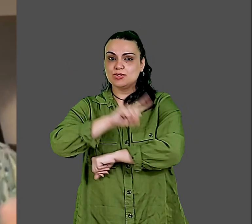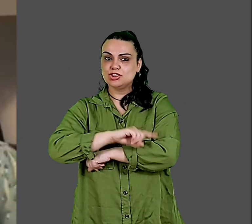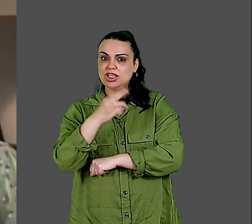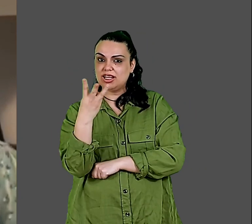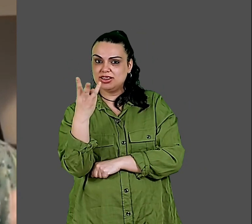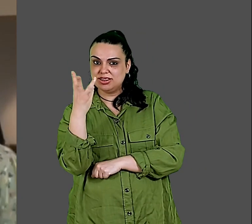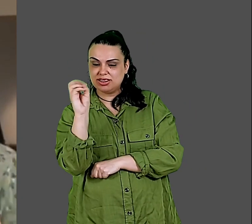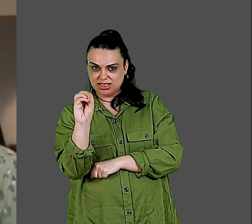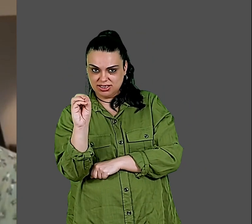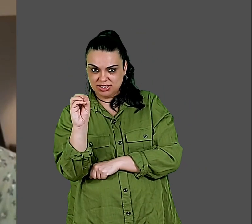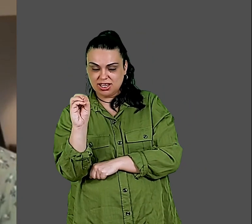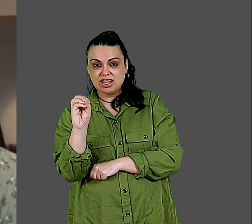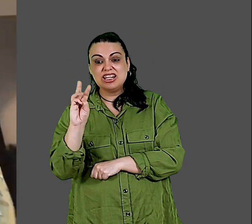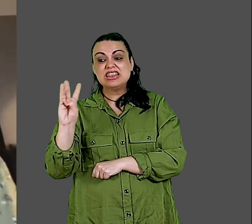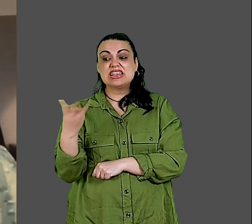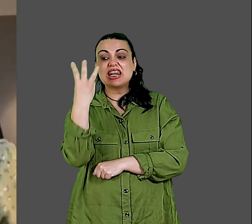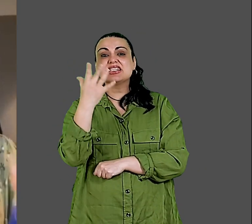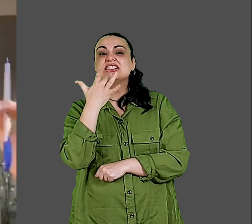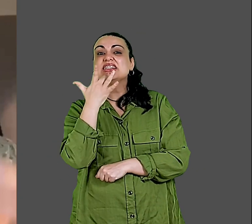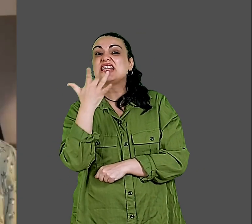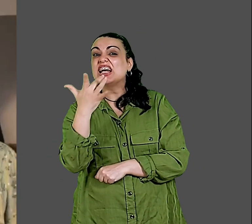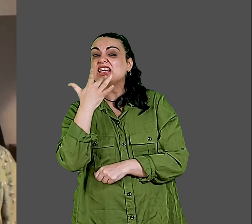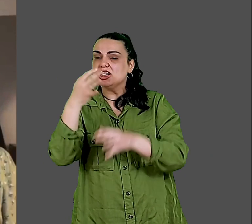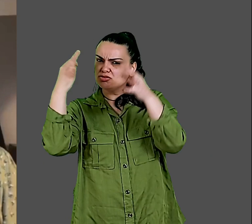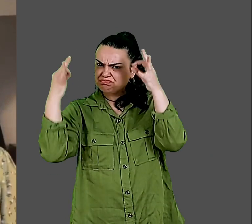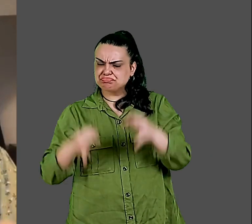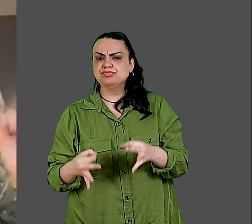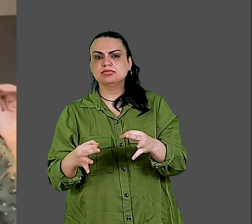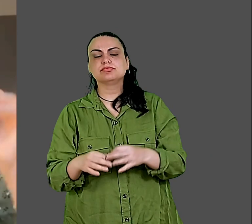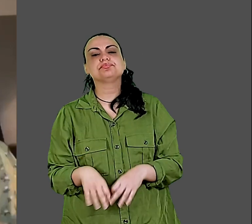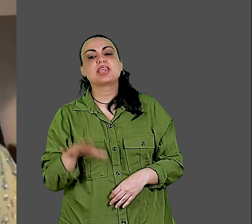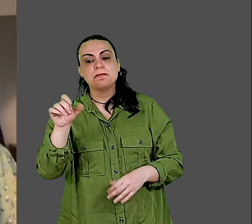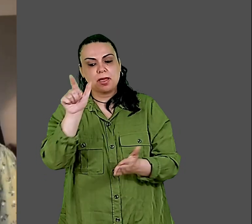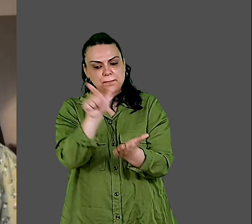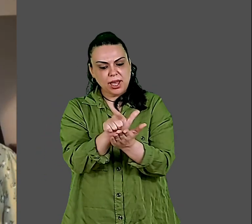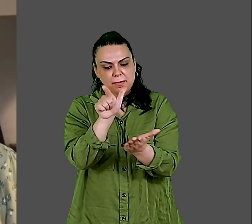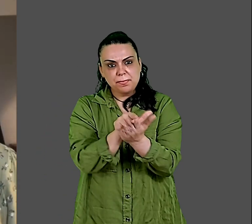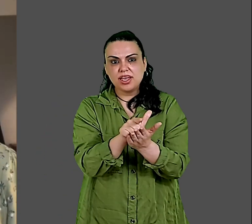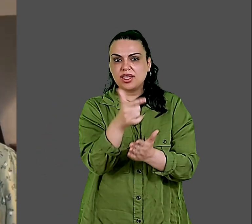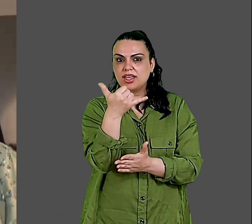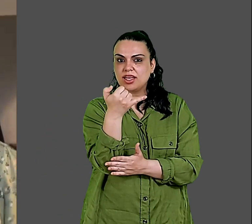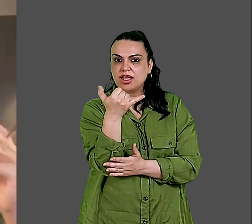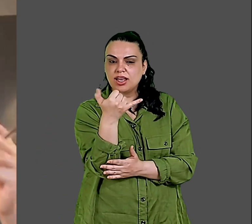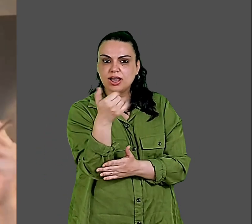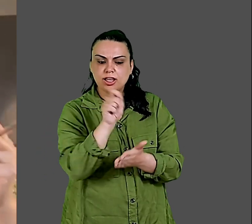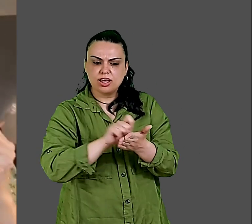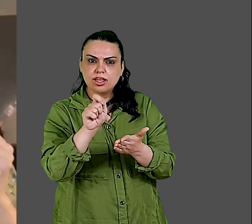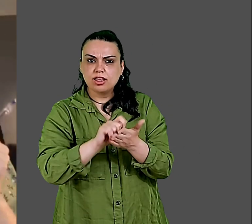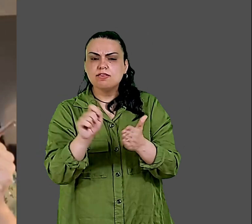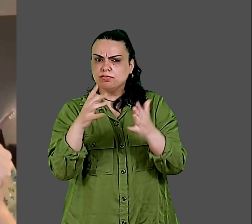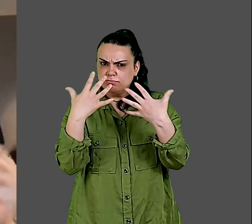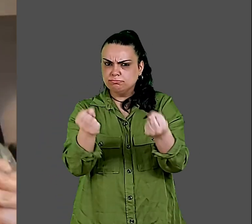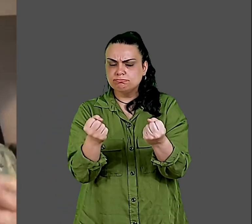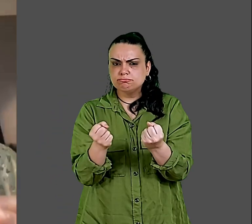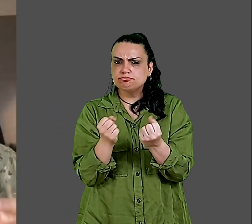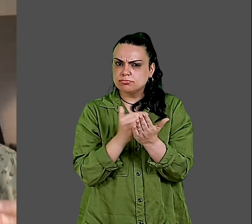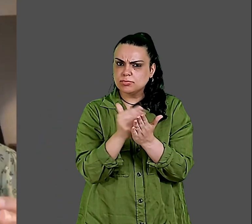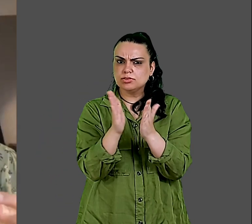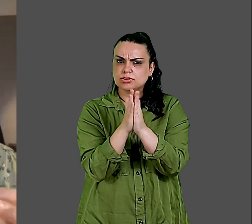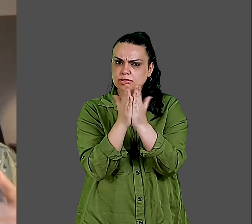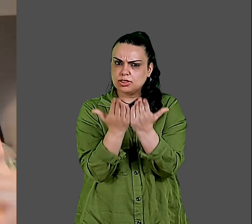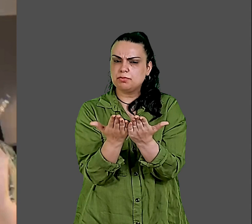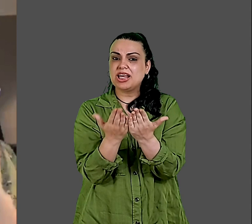3 horas da tarde em ponto. Pega papel, caneta, vamos à palavra. 3 pontos que nós vamos abordar